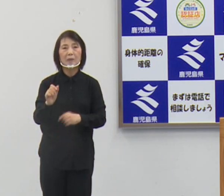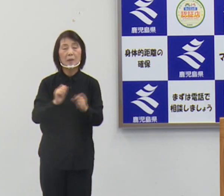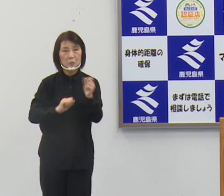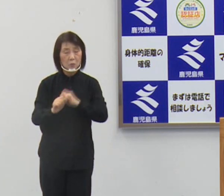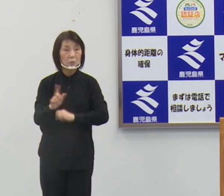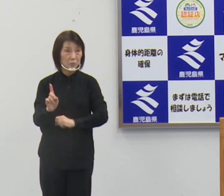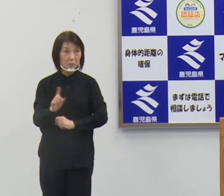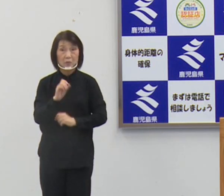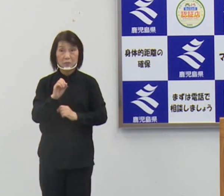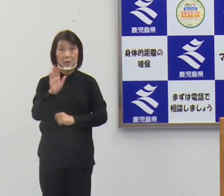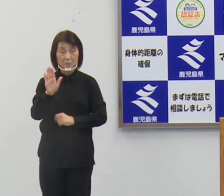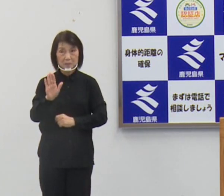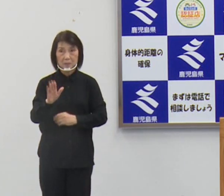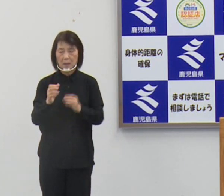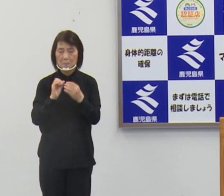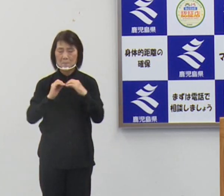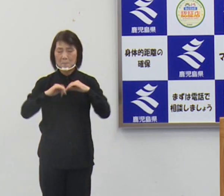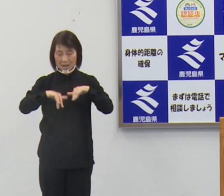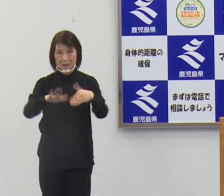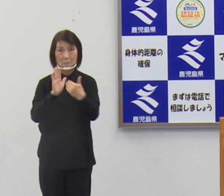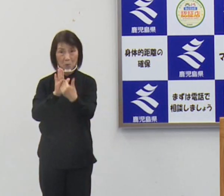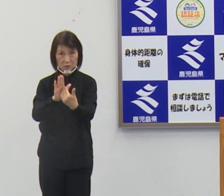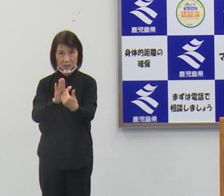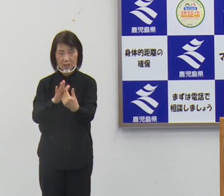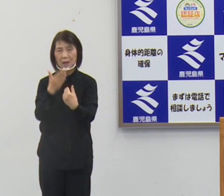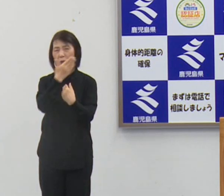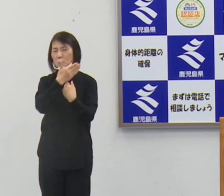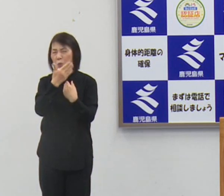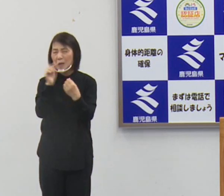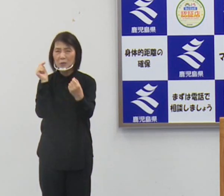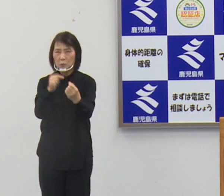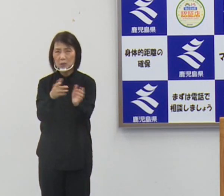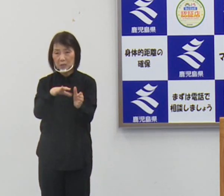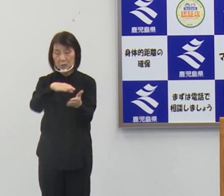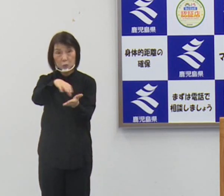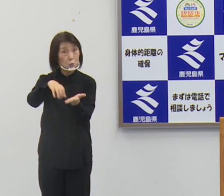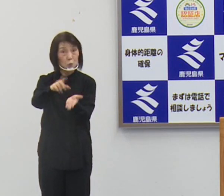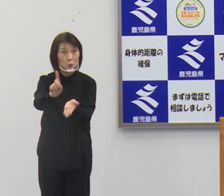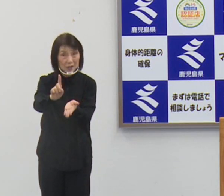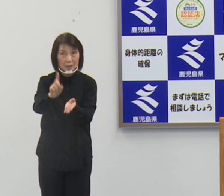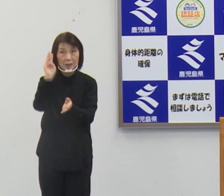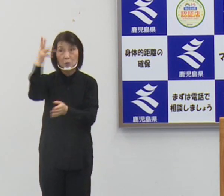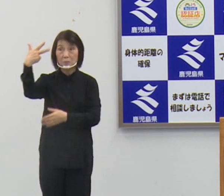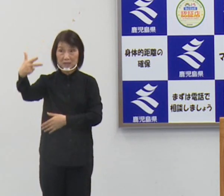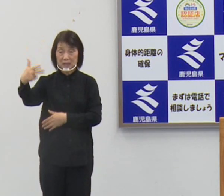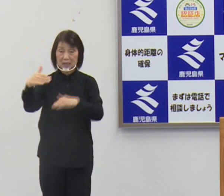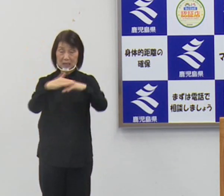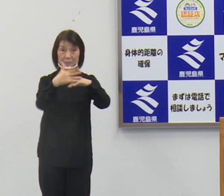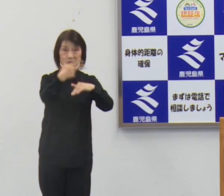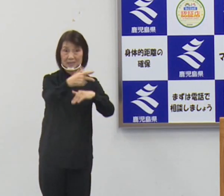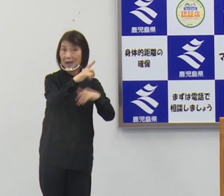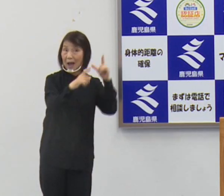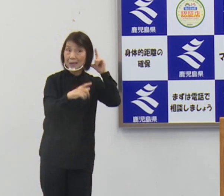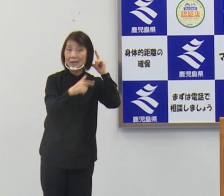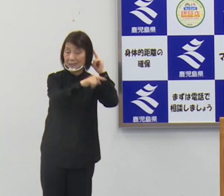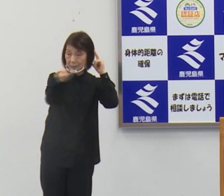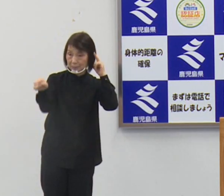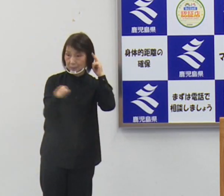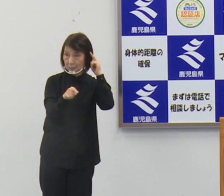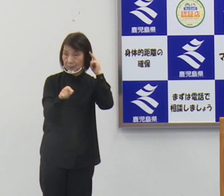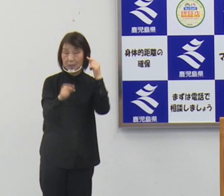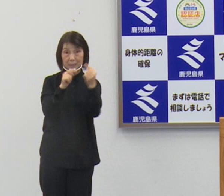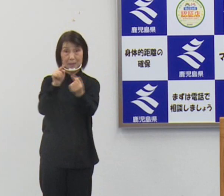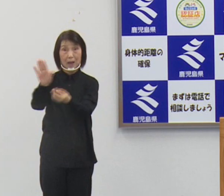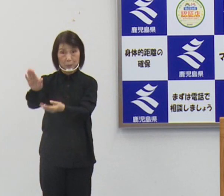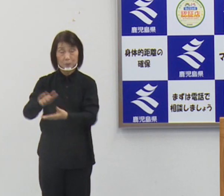します。まん延防止等重点措置区域につきましては、現在は鹿児島市、霧島市、姶良市としてお